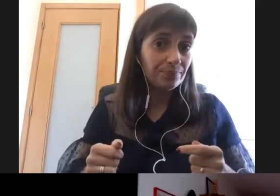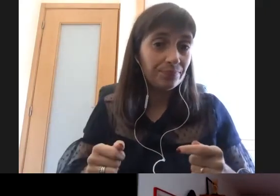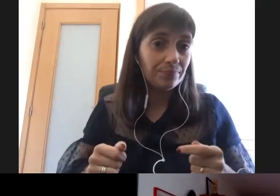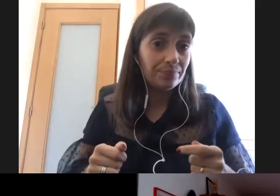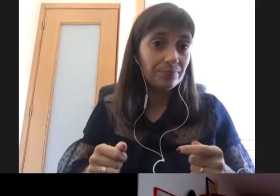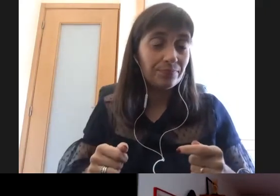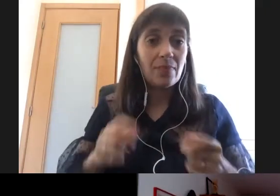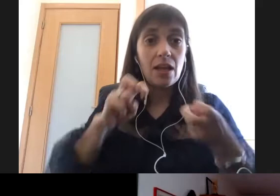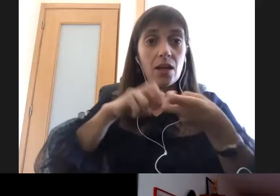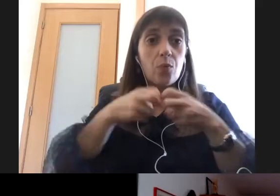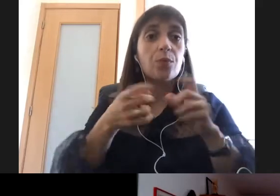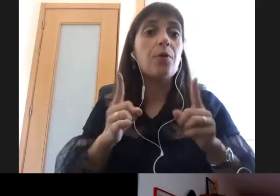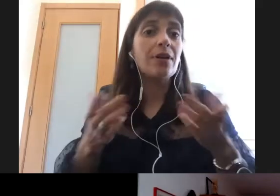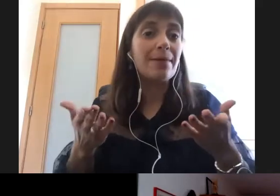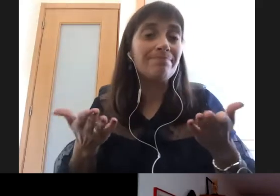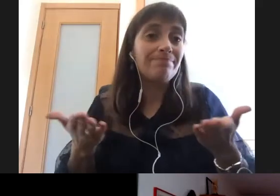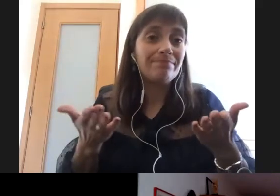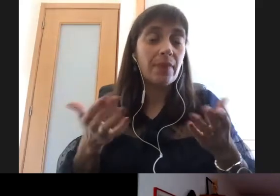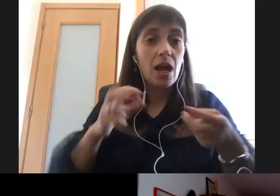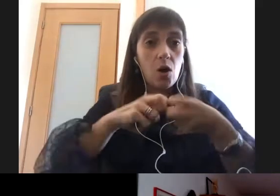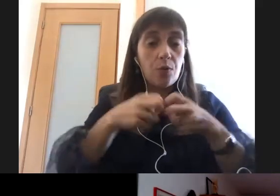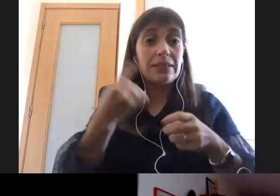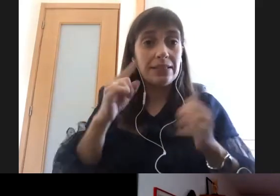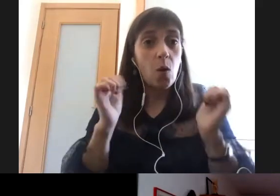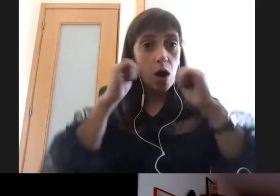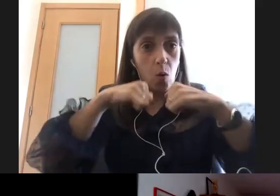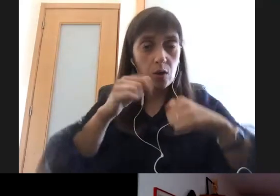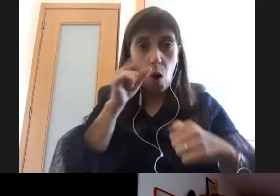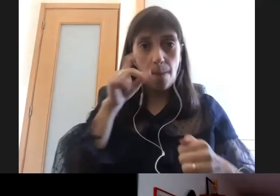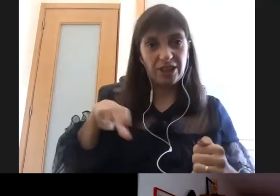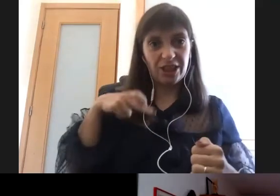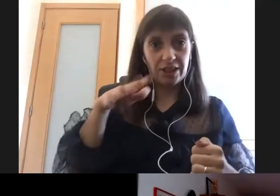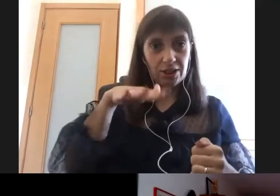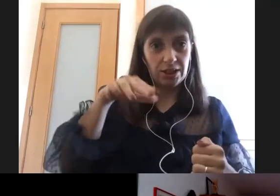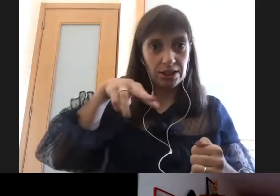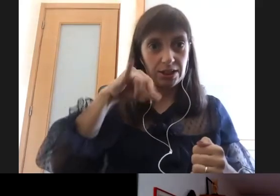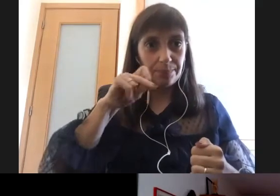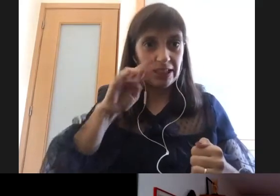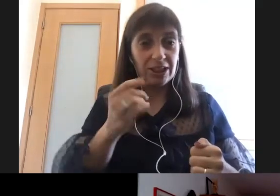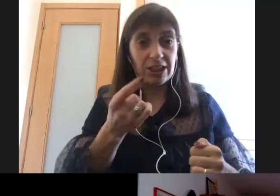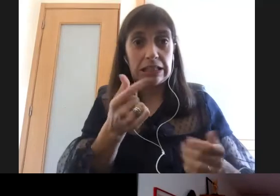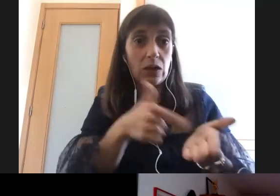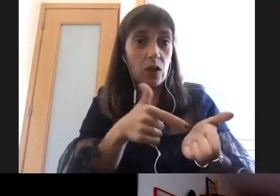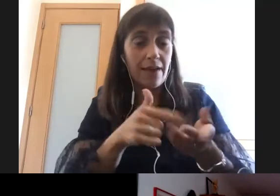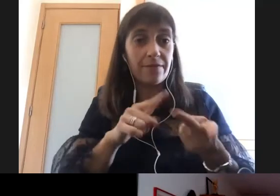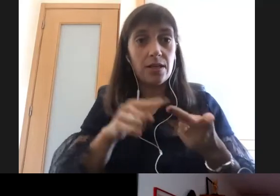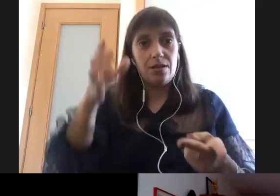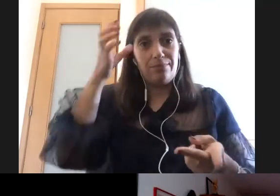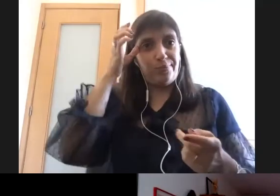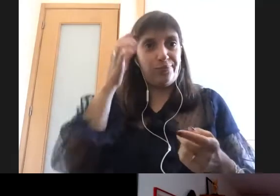O problema é que não bastava... Eles tinham um acordo que eram os homens ricos de Minas, que eram todos muito endividados, os intelectuais de Minas,